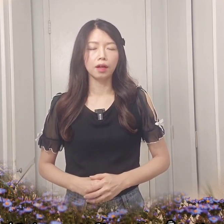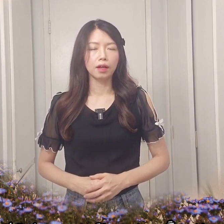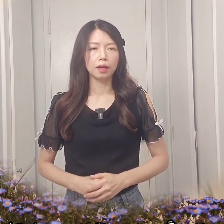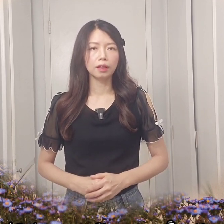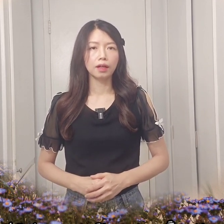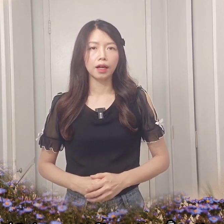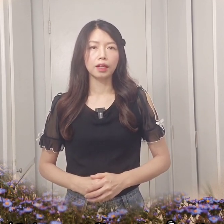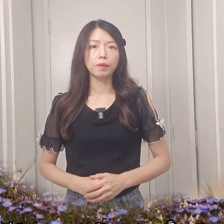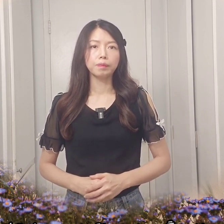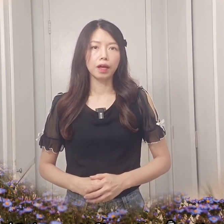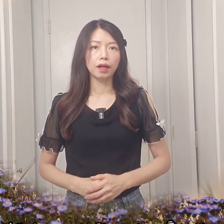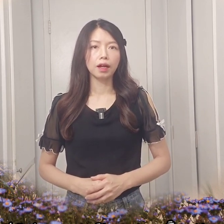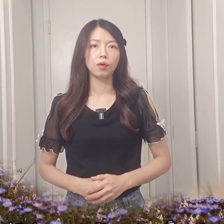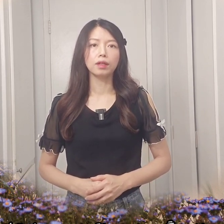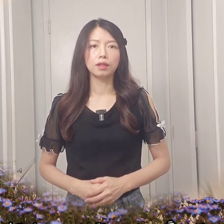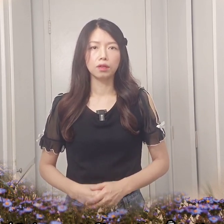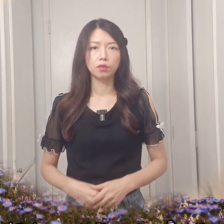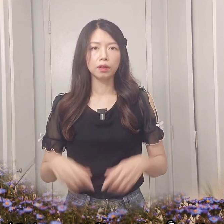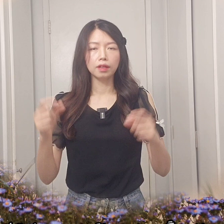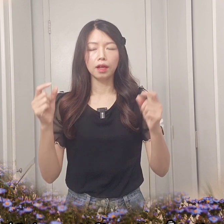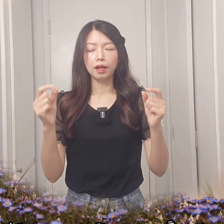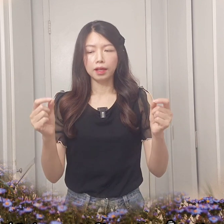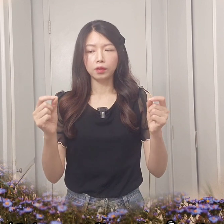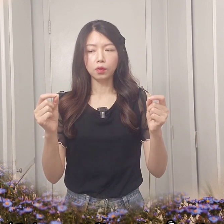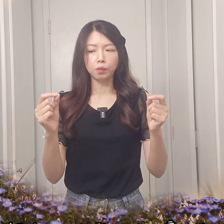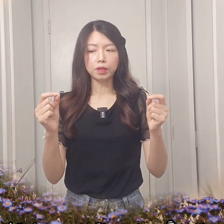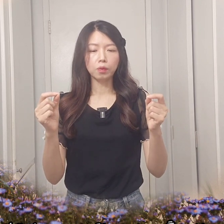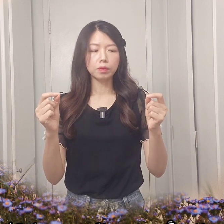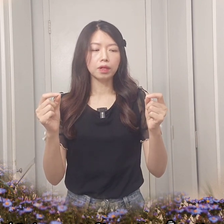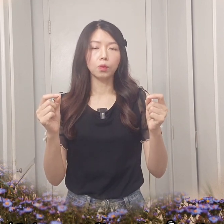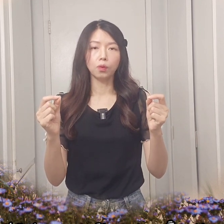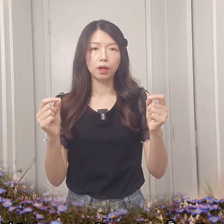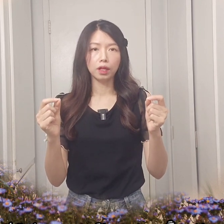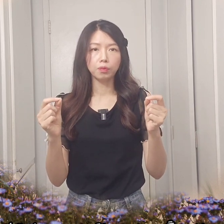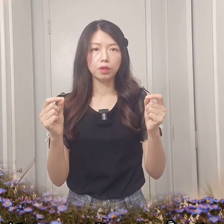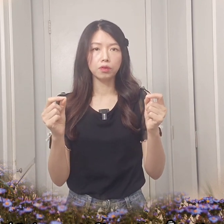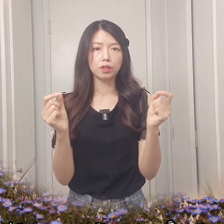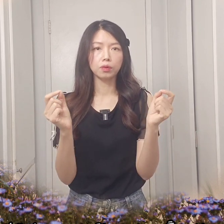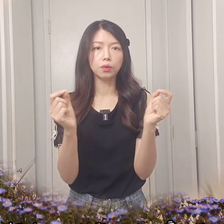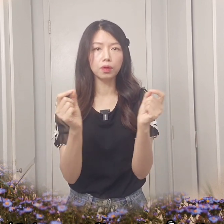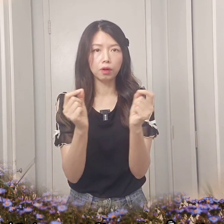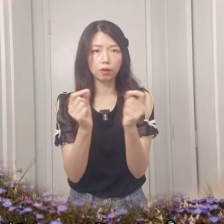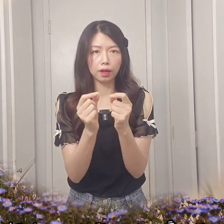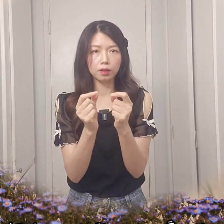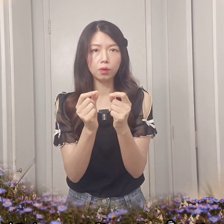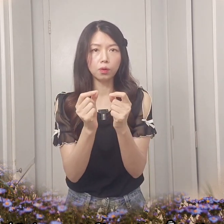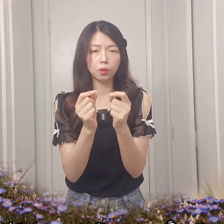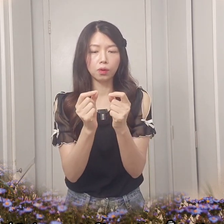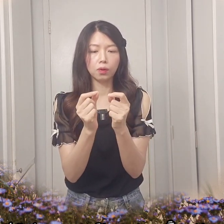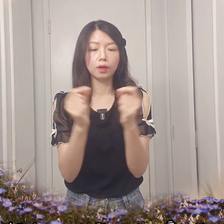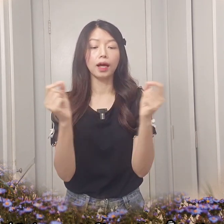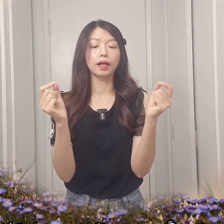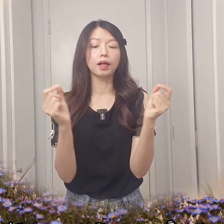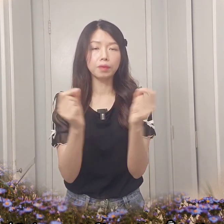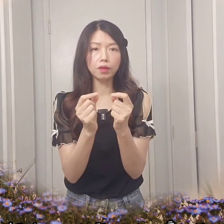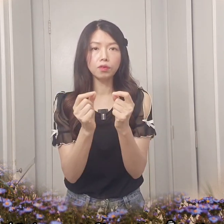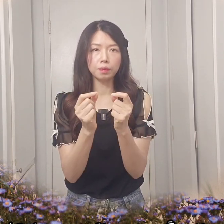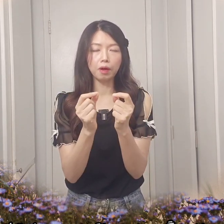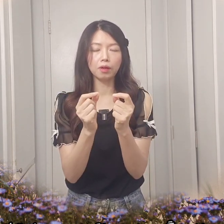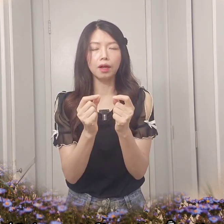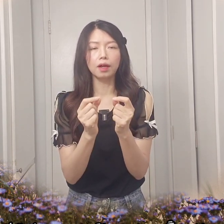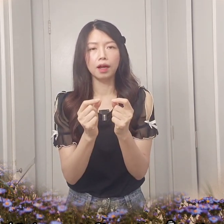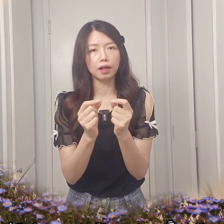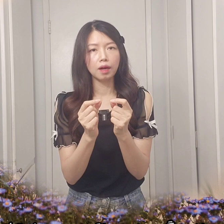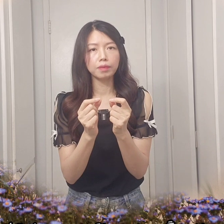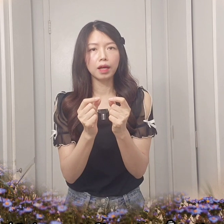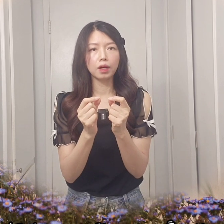해줬는데요. 일단 가깝다라고 한 뜻의 수어는 양손 엄지검지를 동그랗게 붙여주시고 이렇게 서로 가깝게